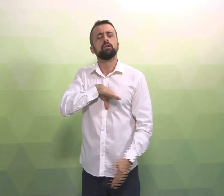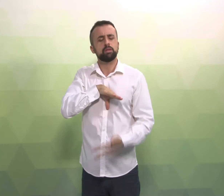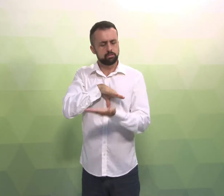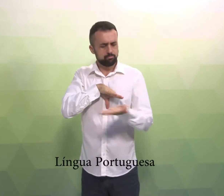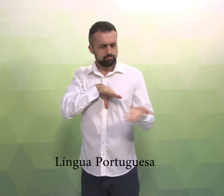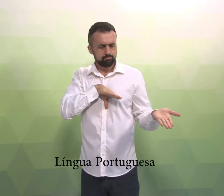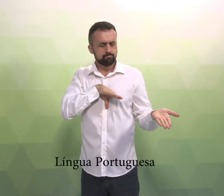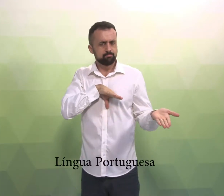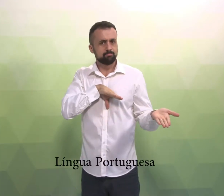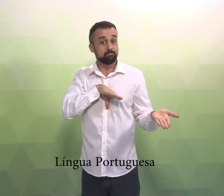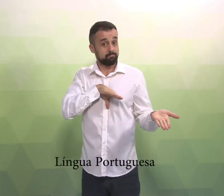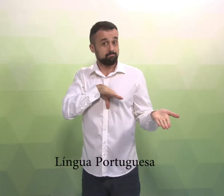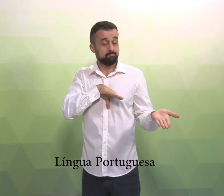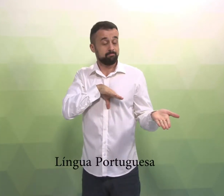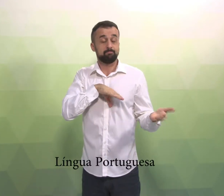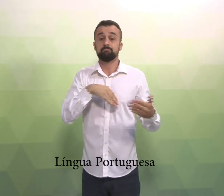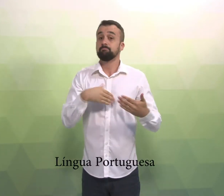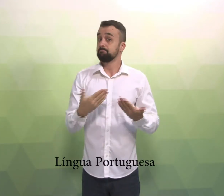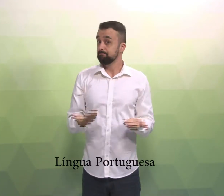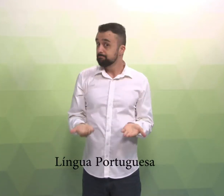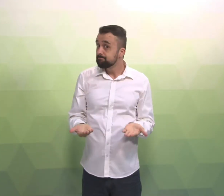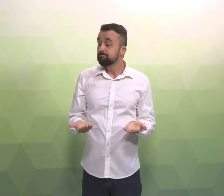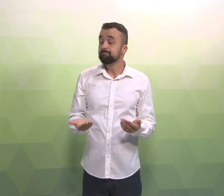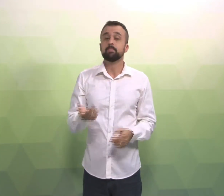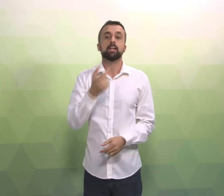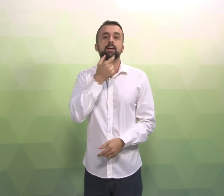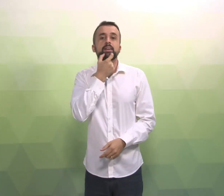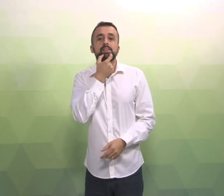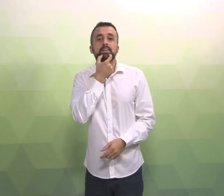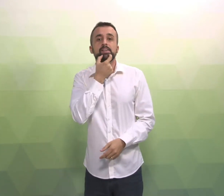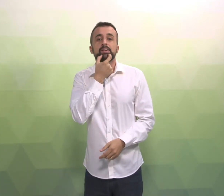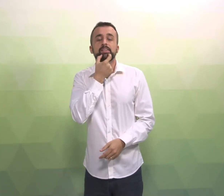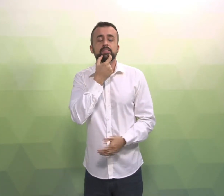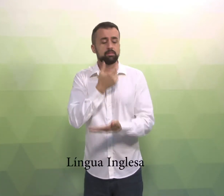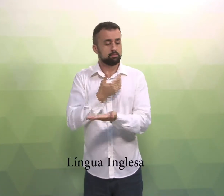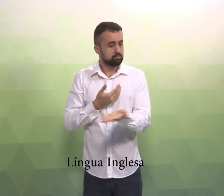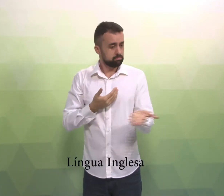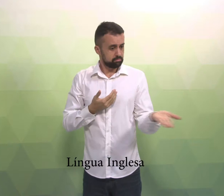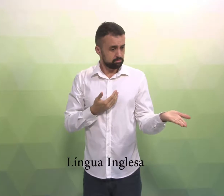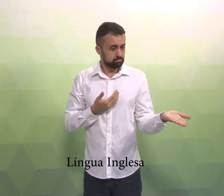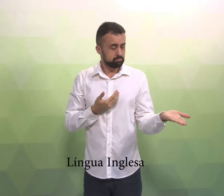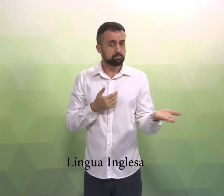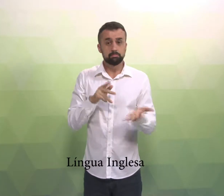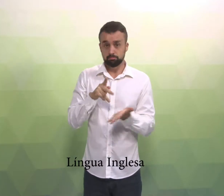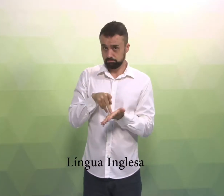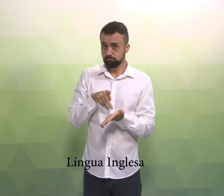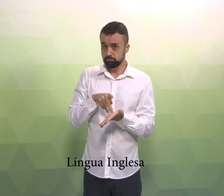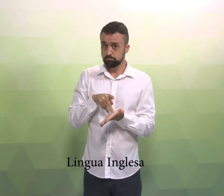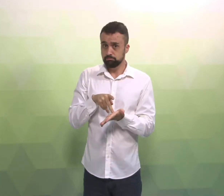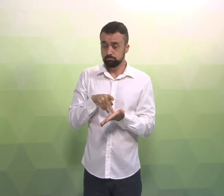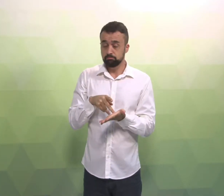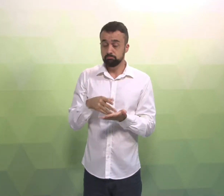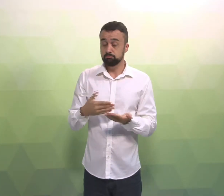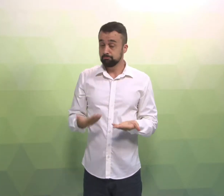No caso do português, é língua portuguesa, mesmo? Inglês, língua